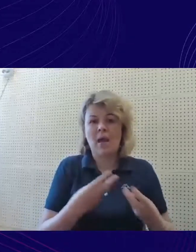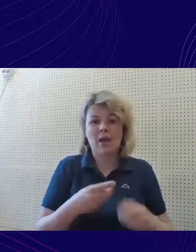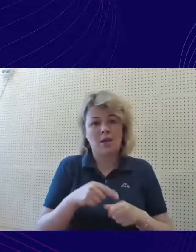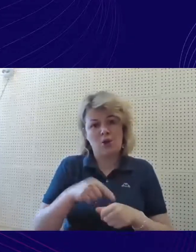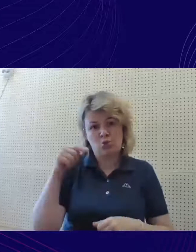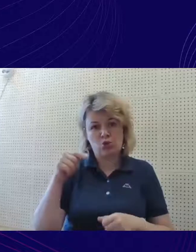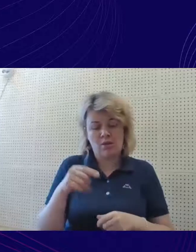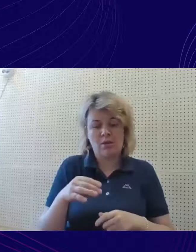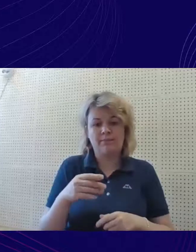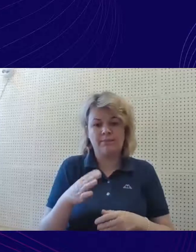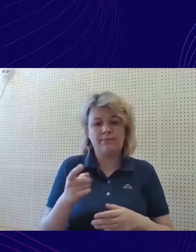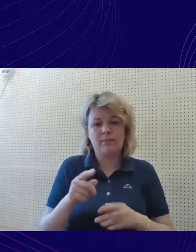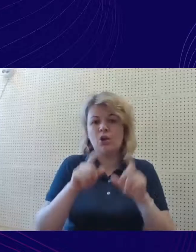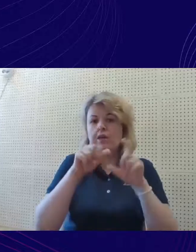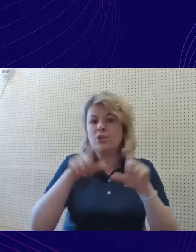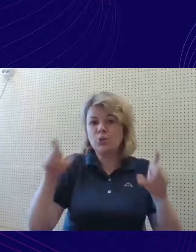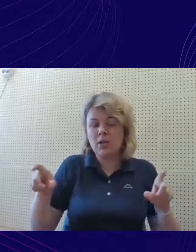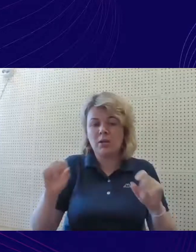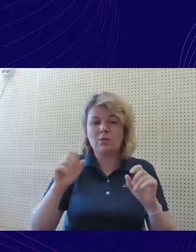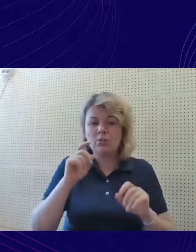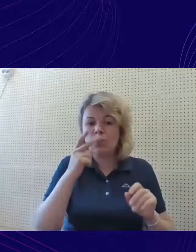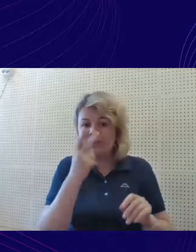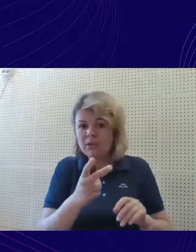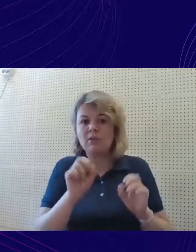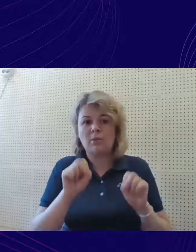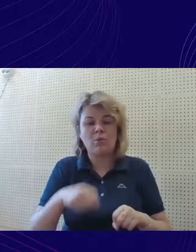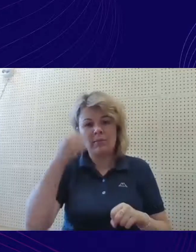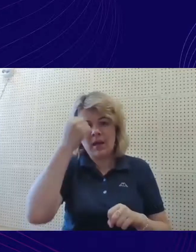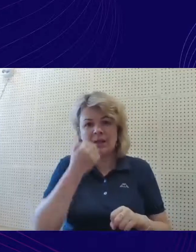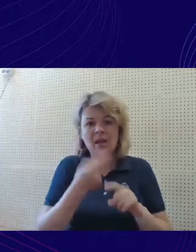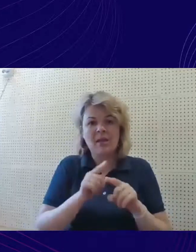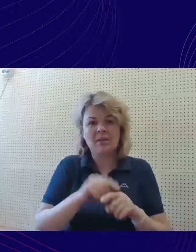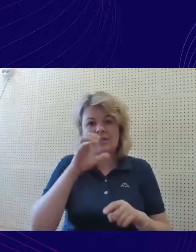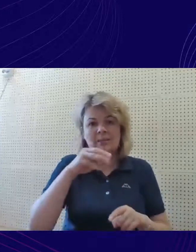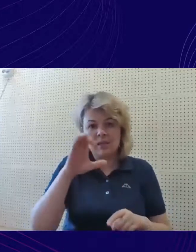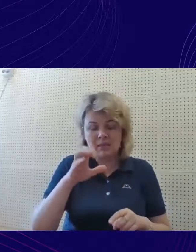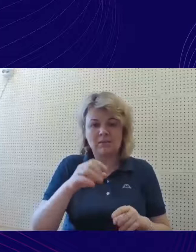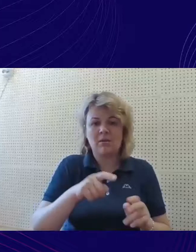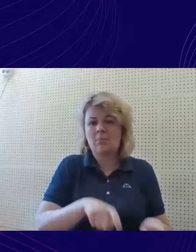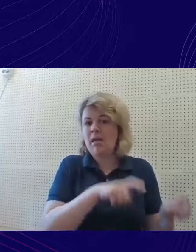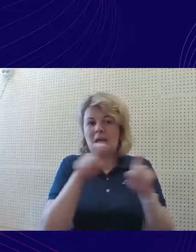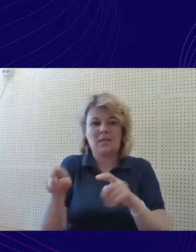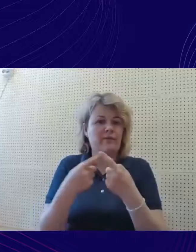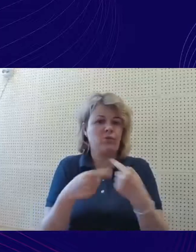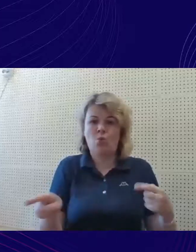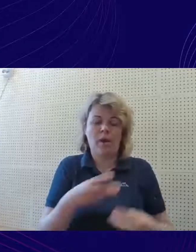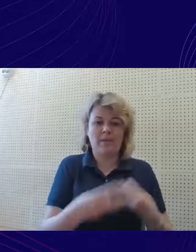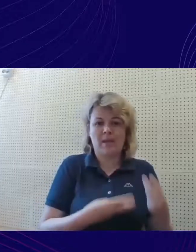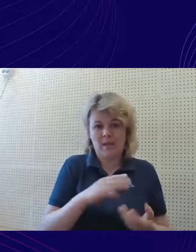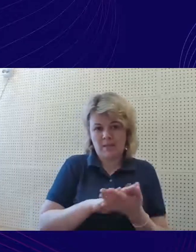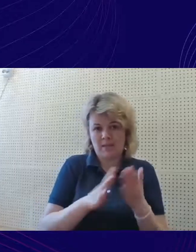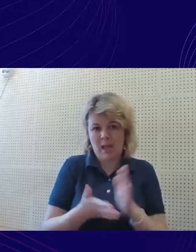ощущение. Зритель может и благодаря этой смс-ке переключиться в другое эмоциональное состояние, представив